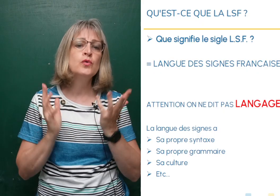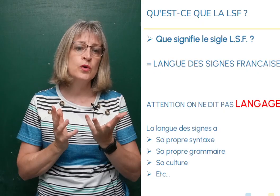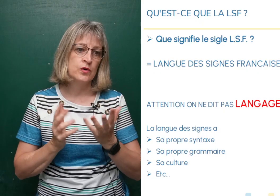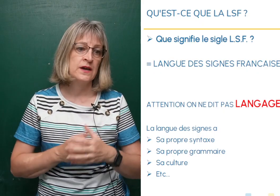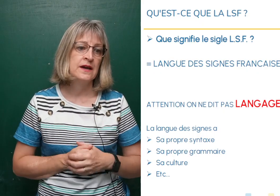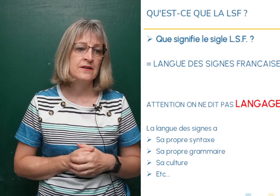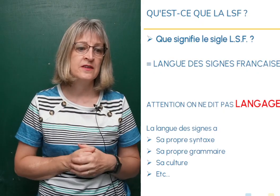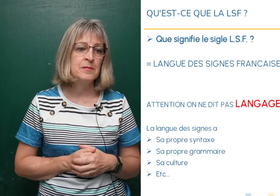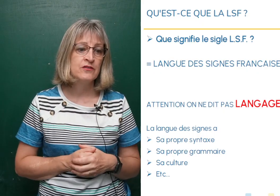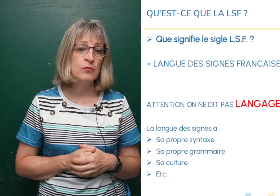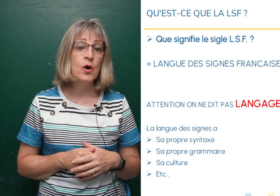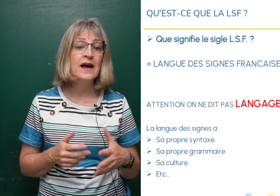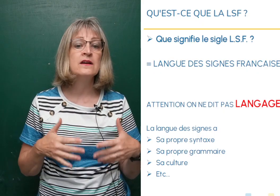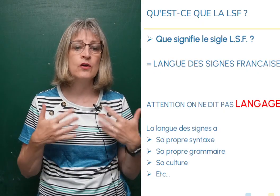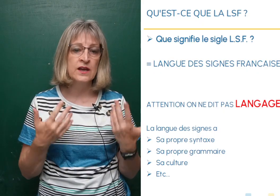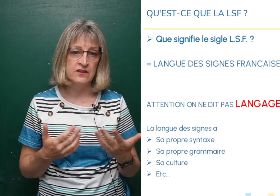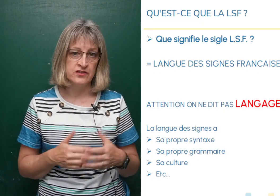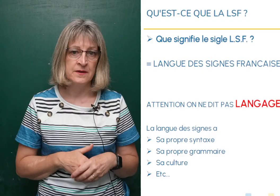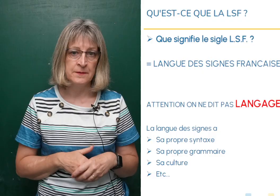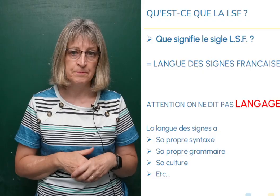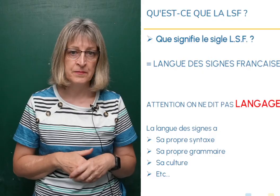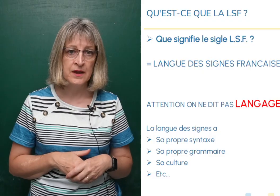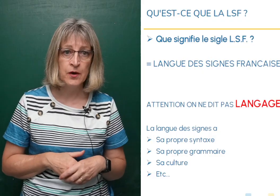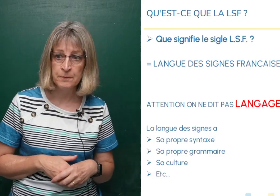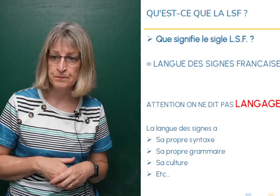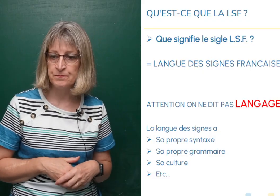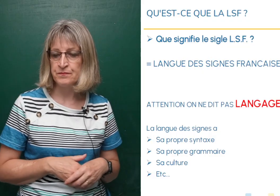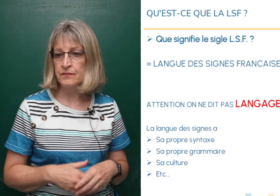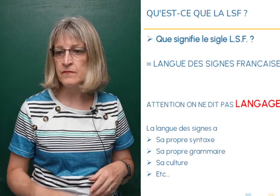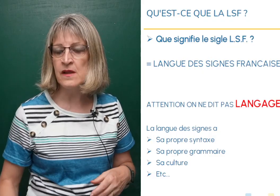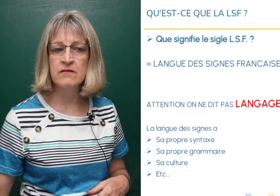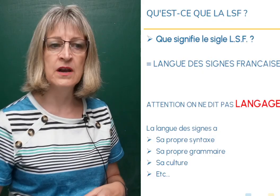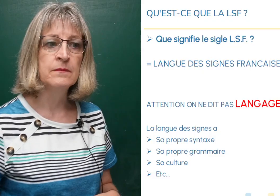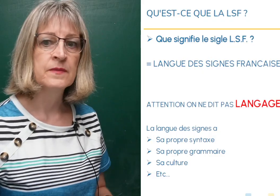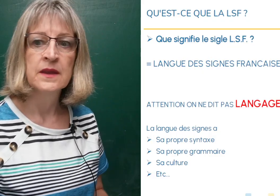langue, hein, ce n'est pas seulement un langage, hein. D'accord? Voilà.